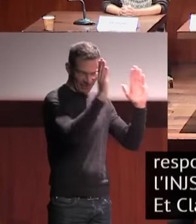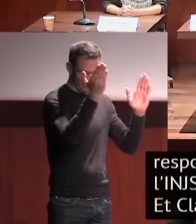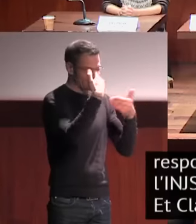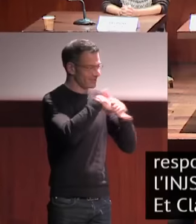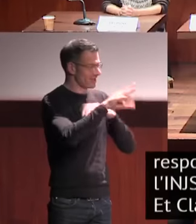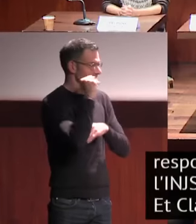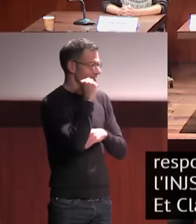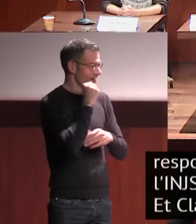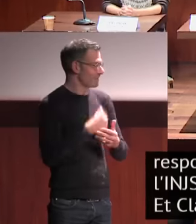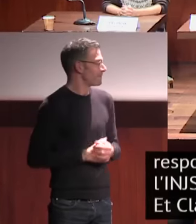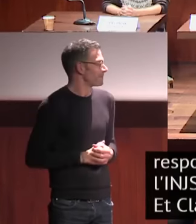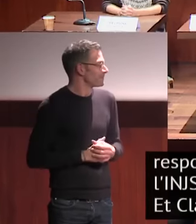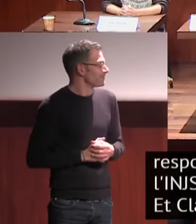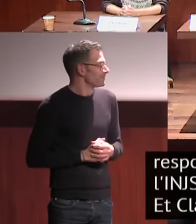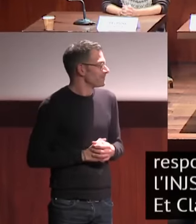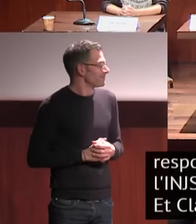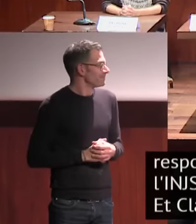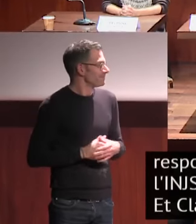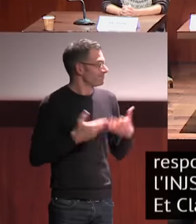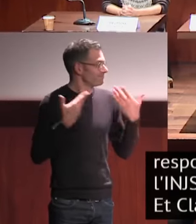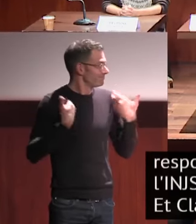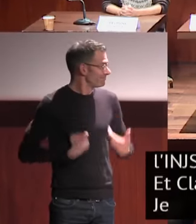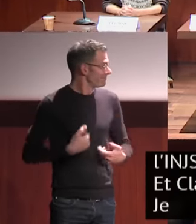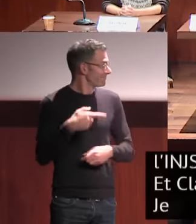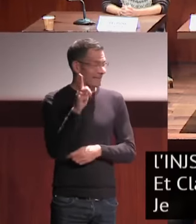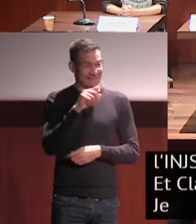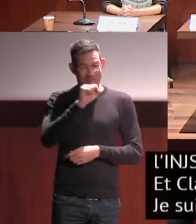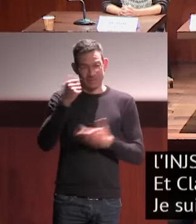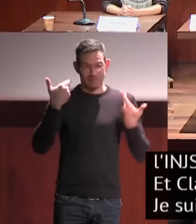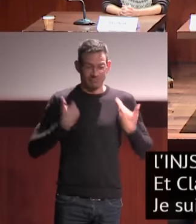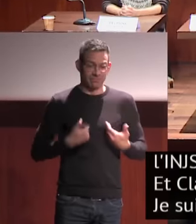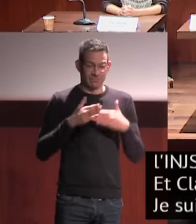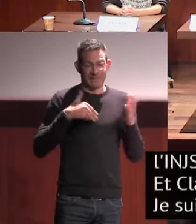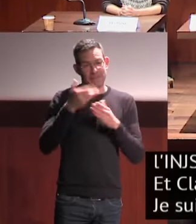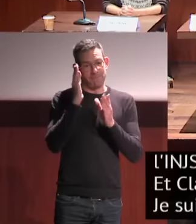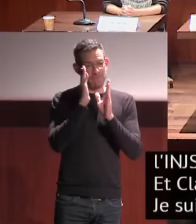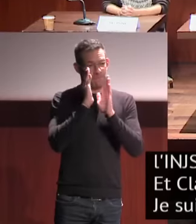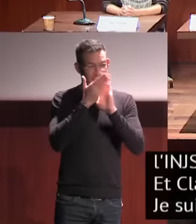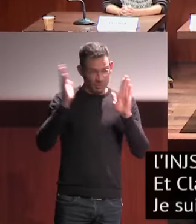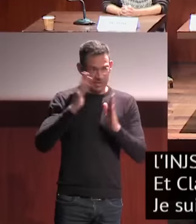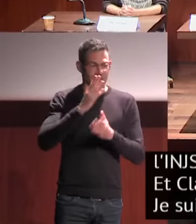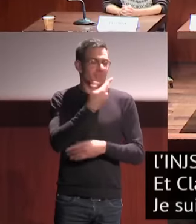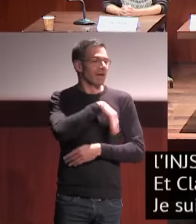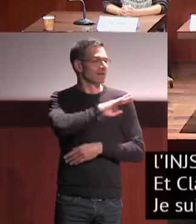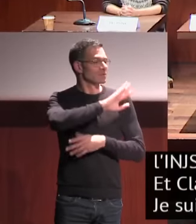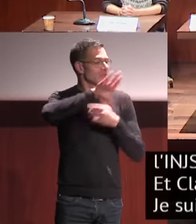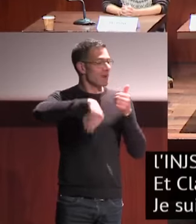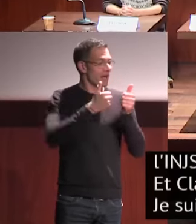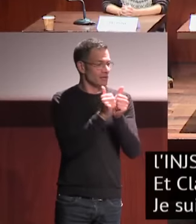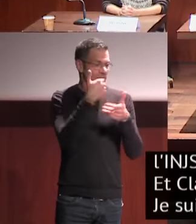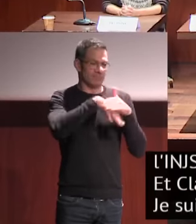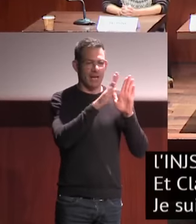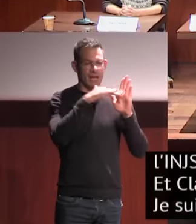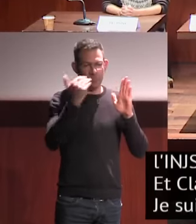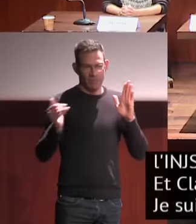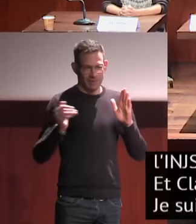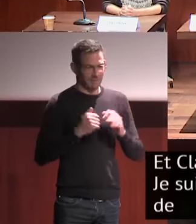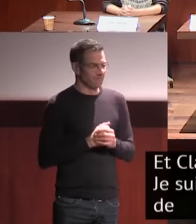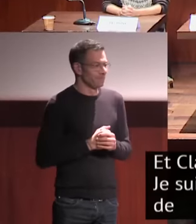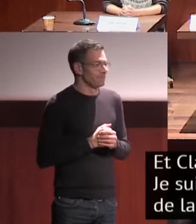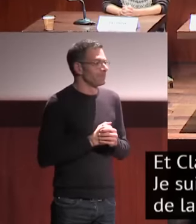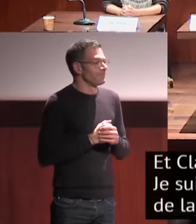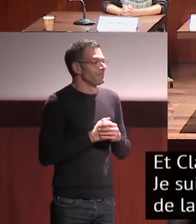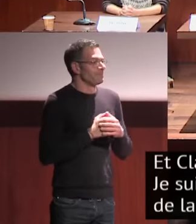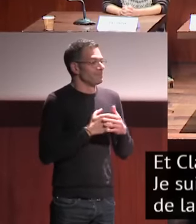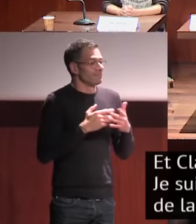l'INJS. Moi, je suis Gladys Chouanet, je suis bibliothécaire, responsable adjointe de la médiathèque de la Canopée,